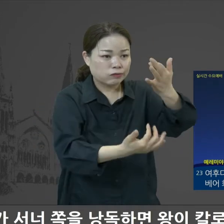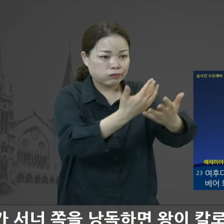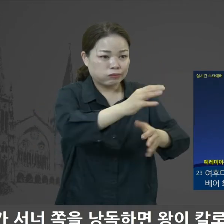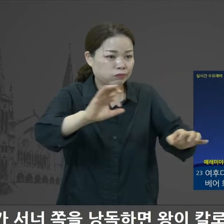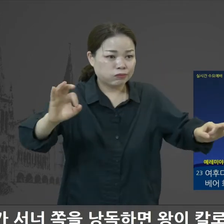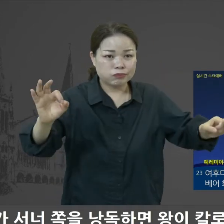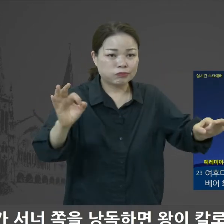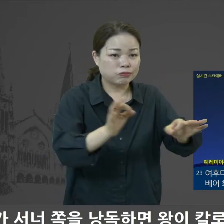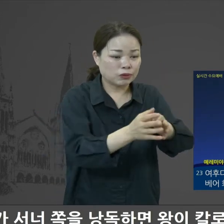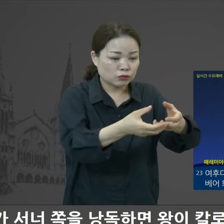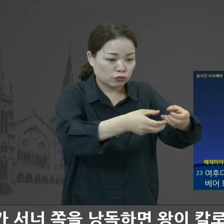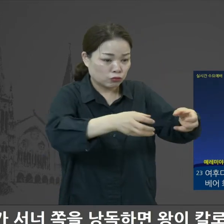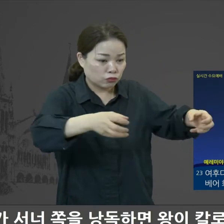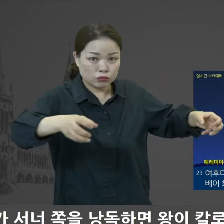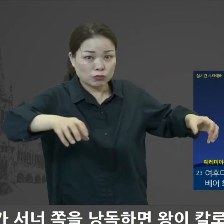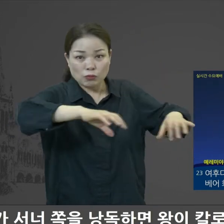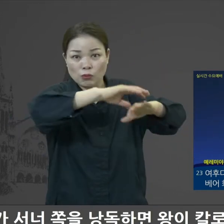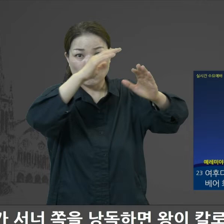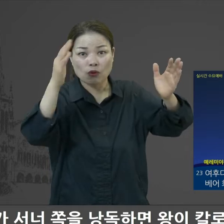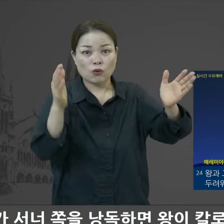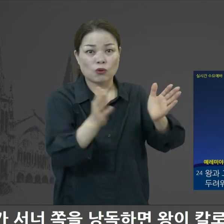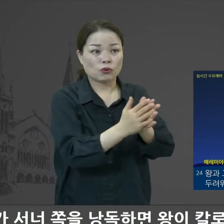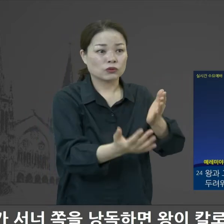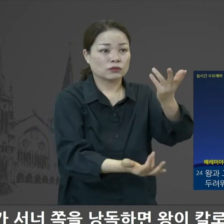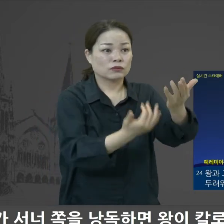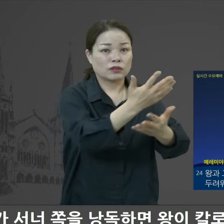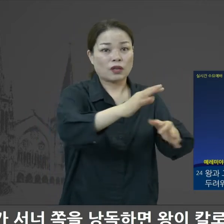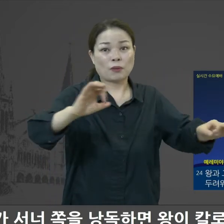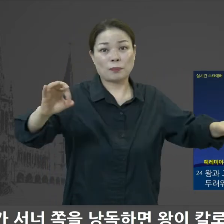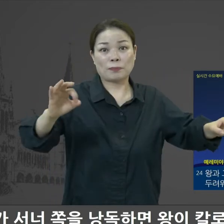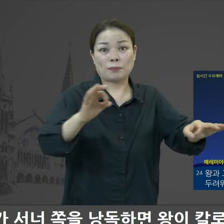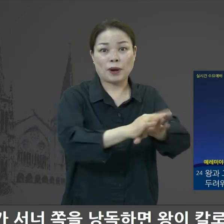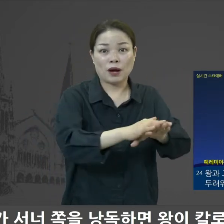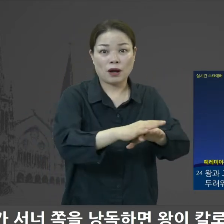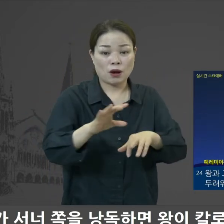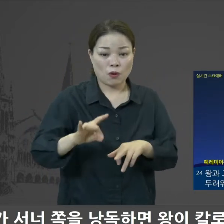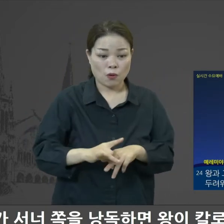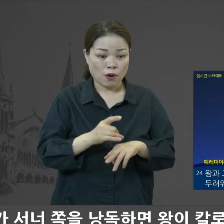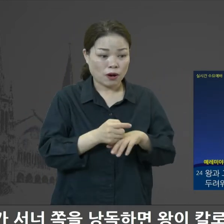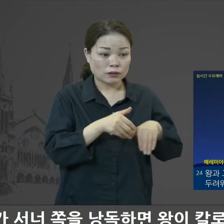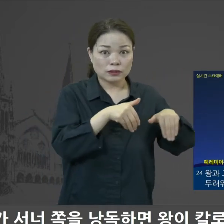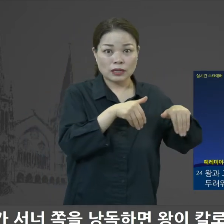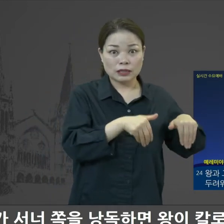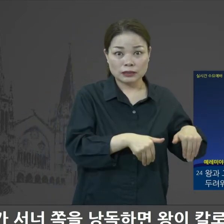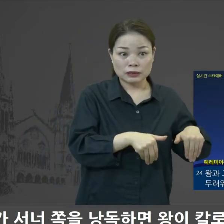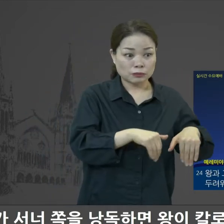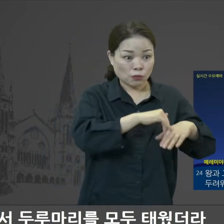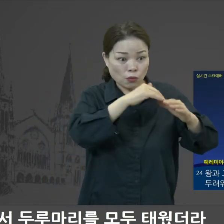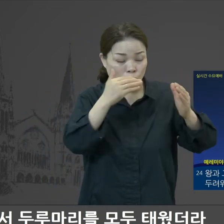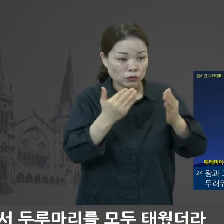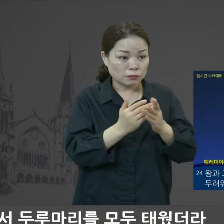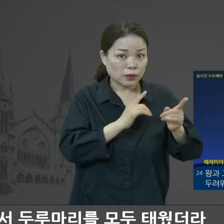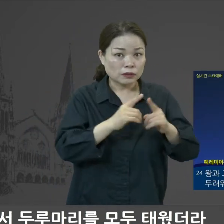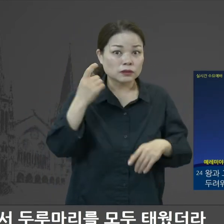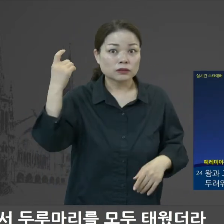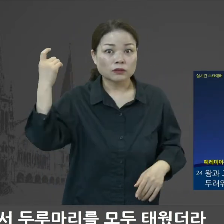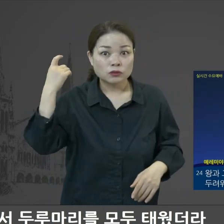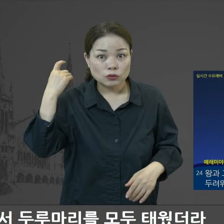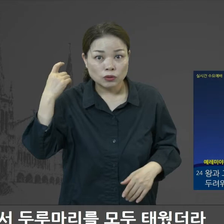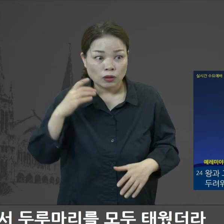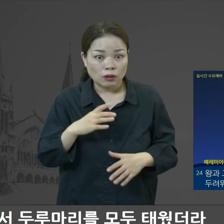던져서 두루마리를 모두 태웠더라. 왕과 그의 신하들이 이 모든 말을